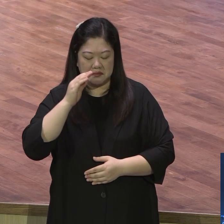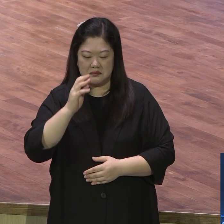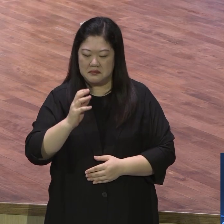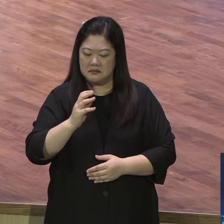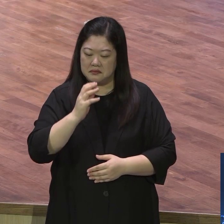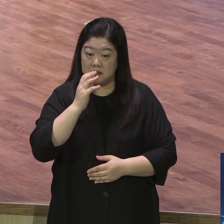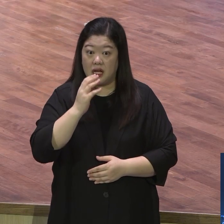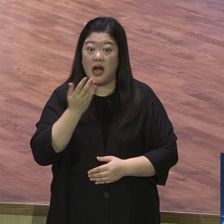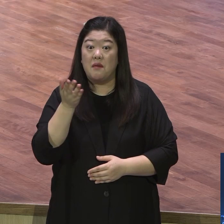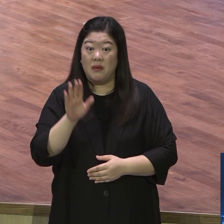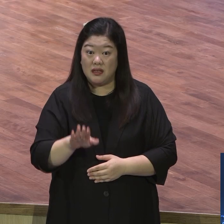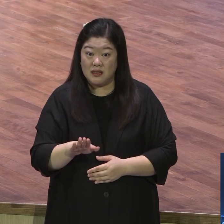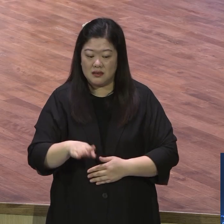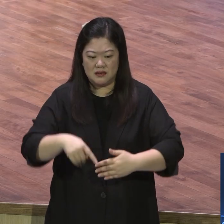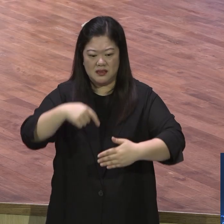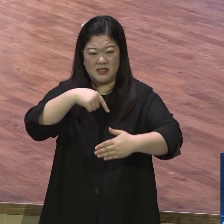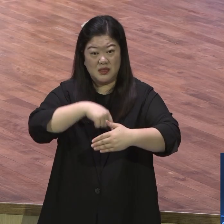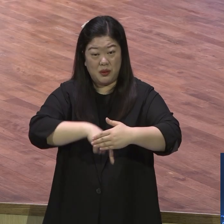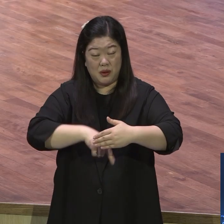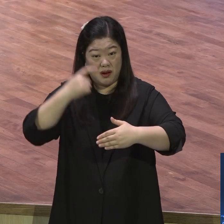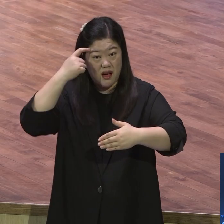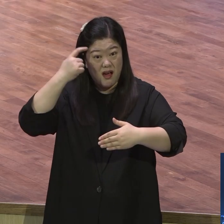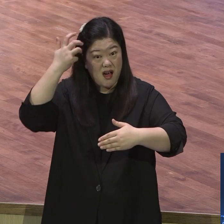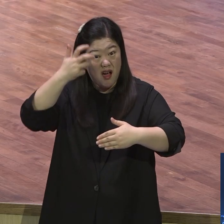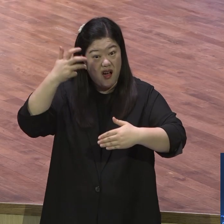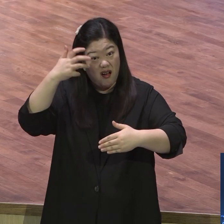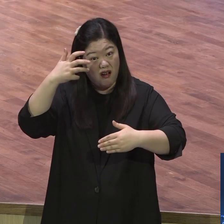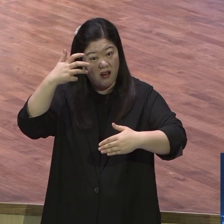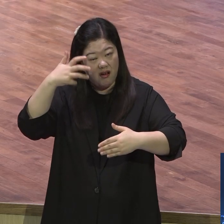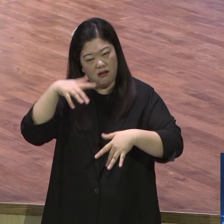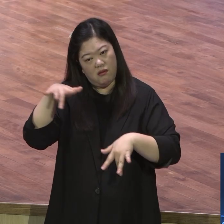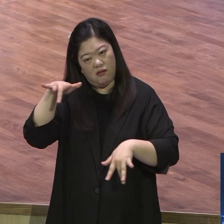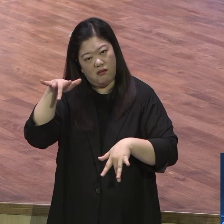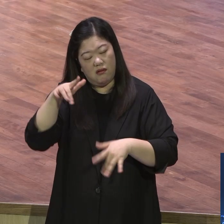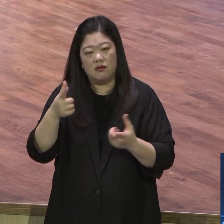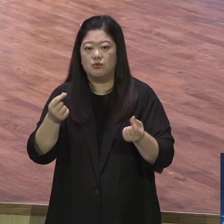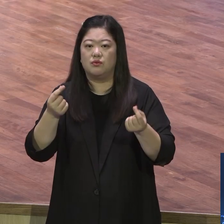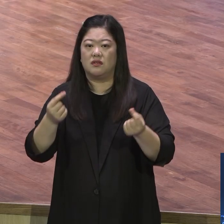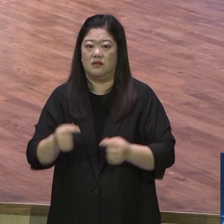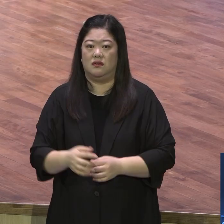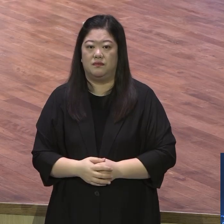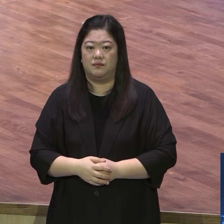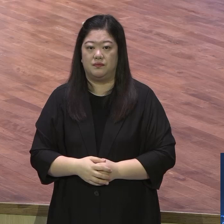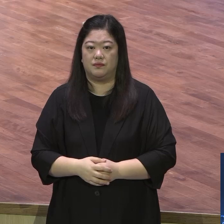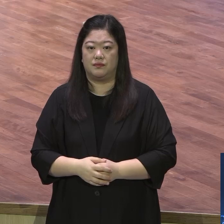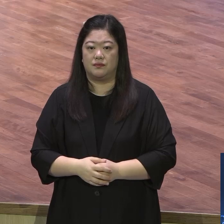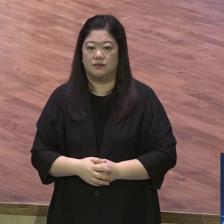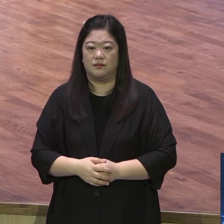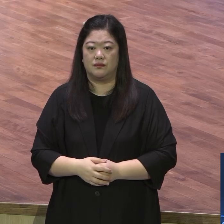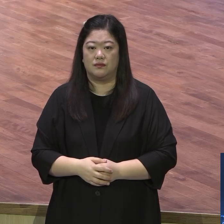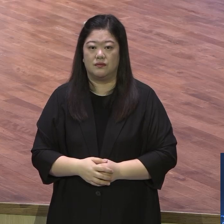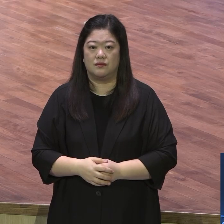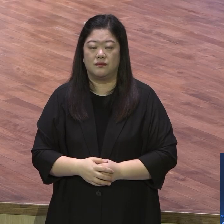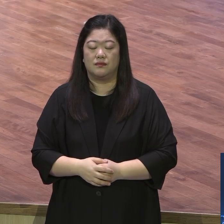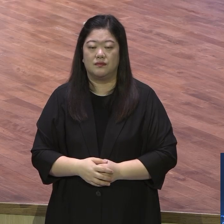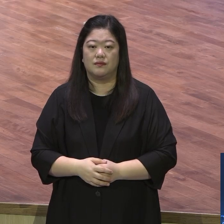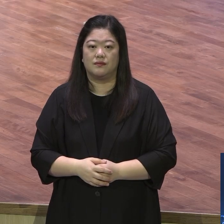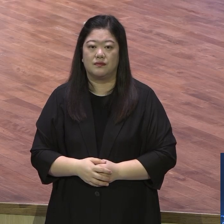영적 마비 상태 이게 증풍병이잖아요 증풍이 마비거든요 영적 증풍병자